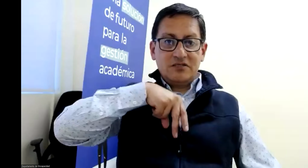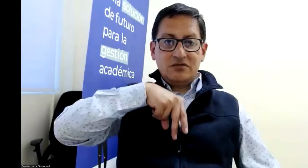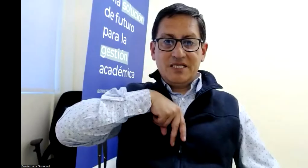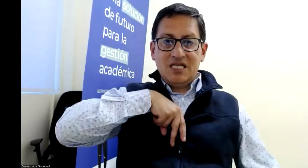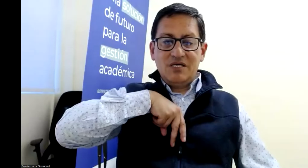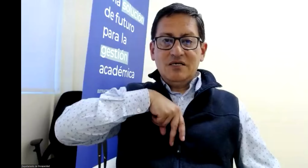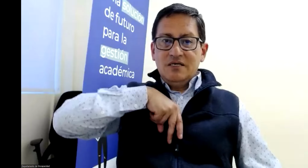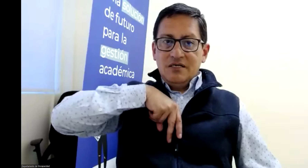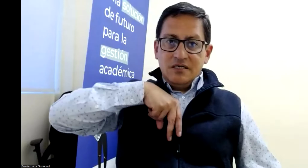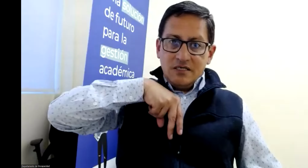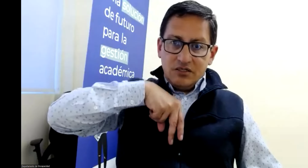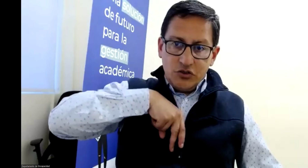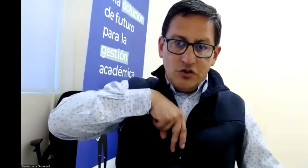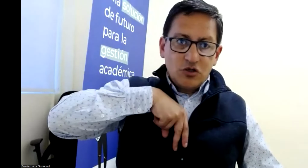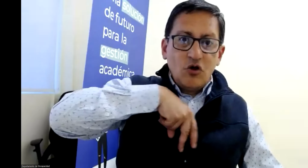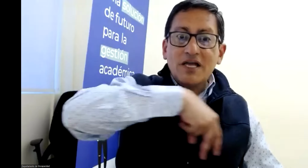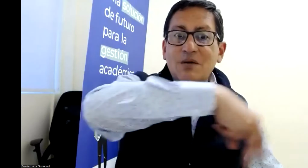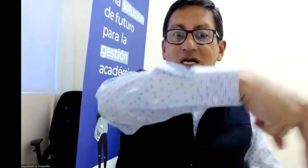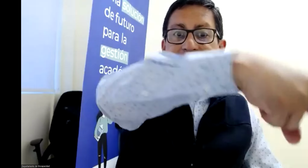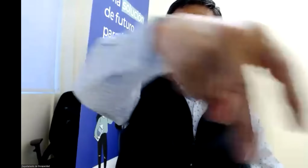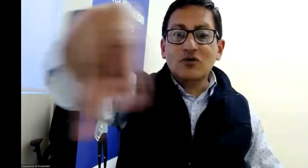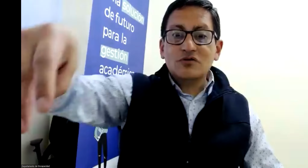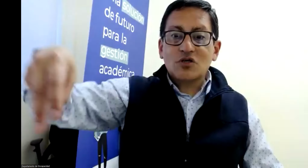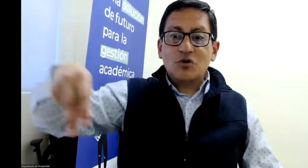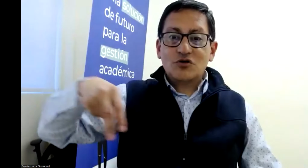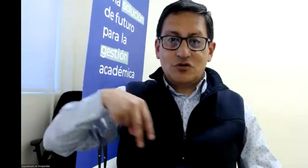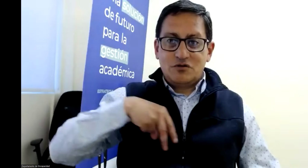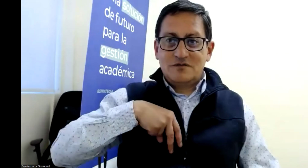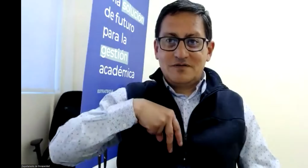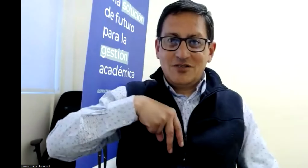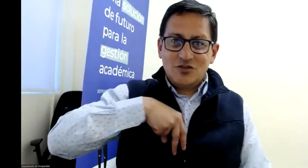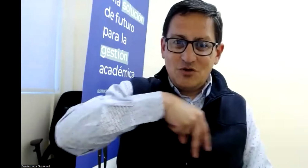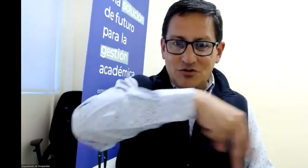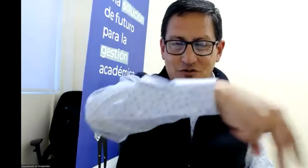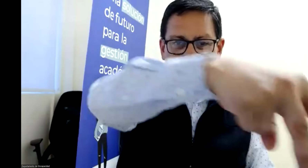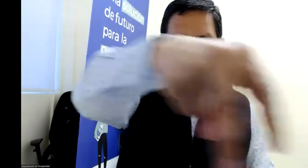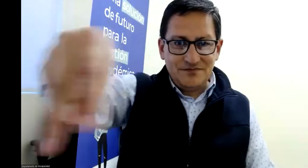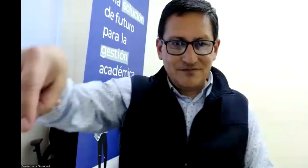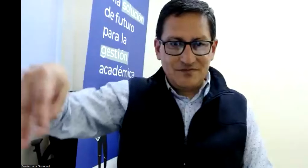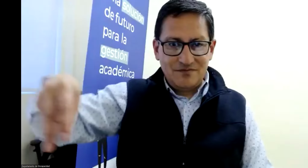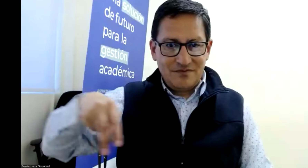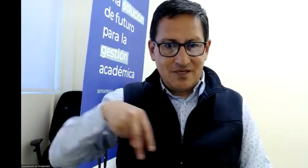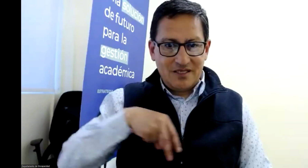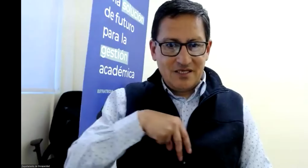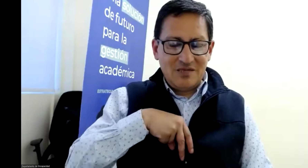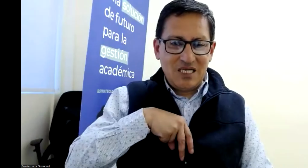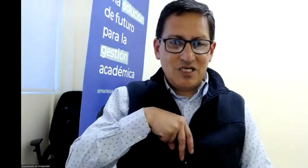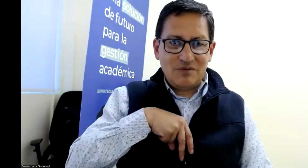¿cierto? parte de mí yo y todos los que estamos en el círculo somos nosotros estos somos nosotros y terminamos aquí